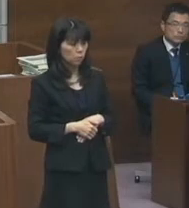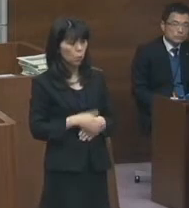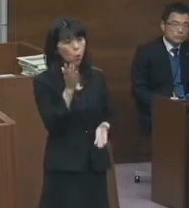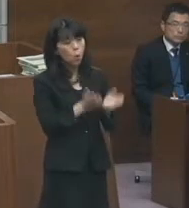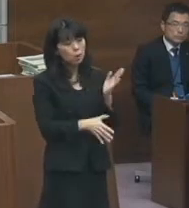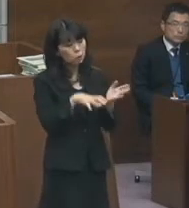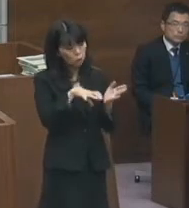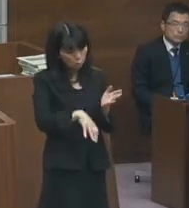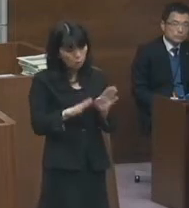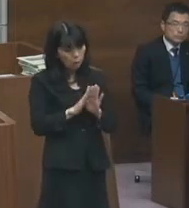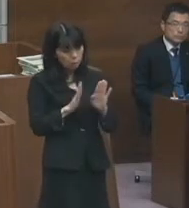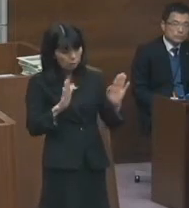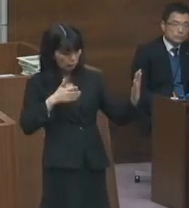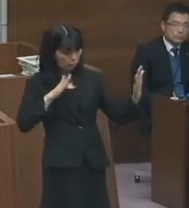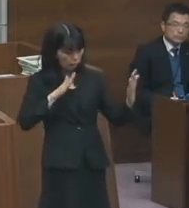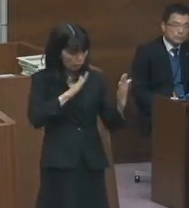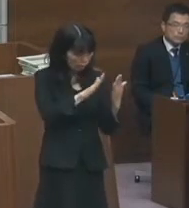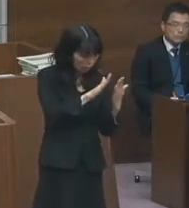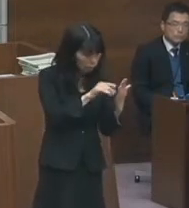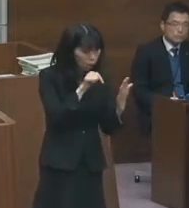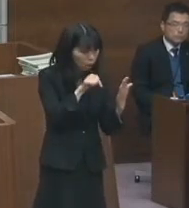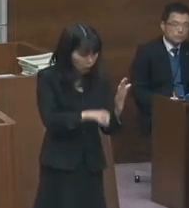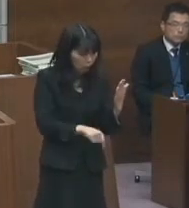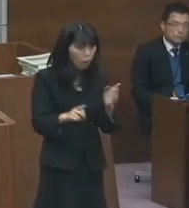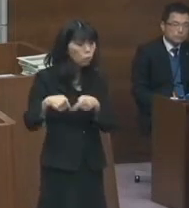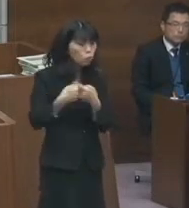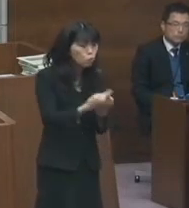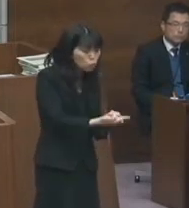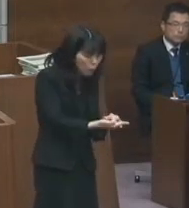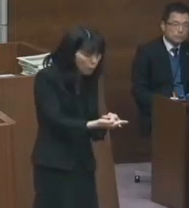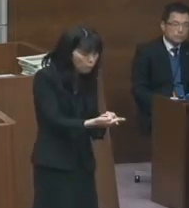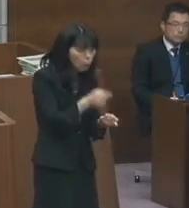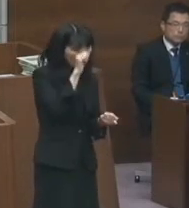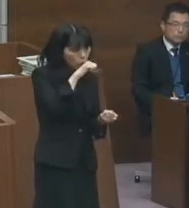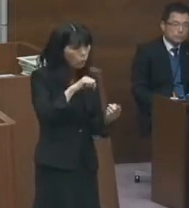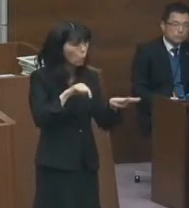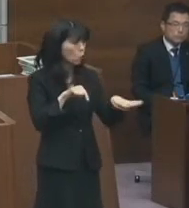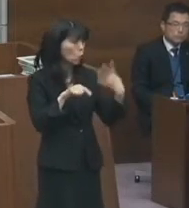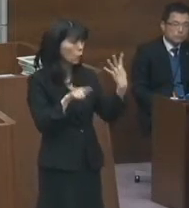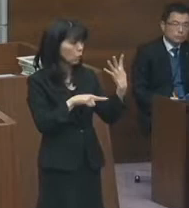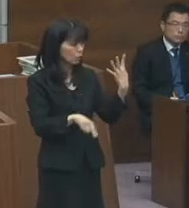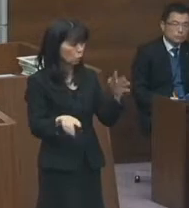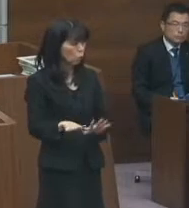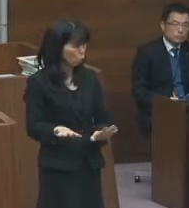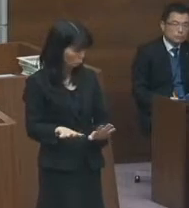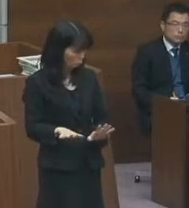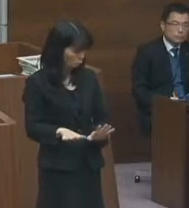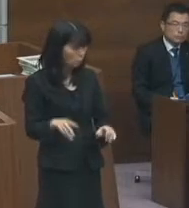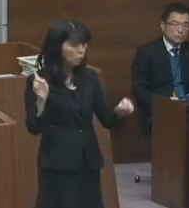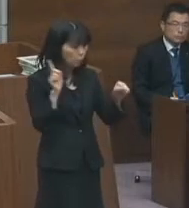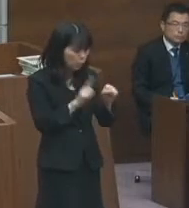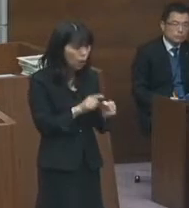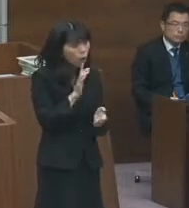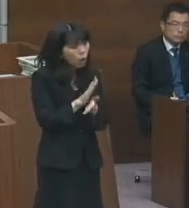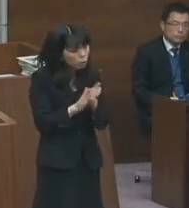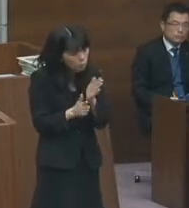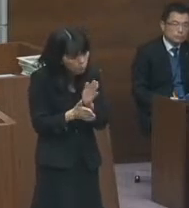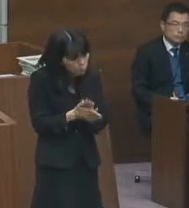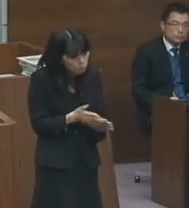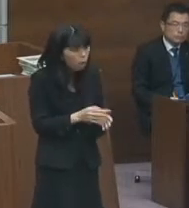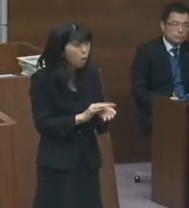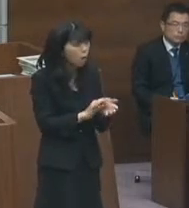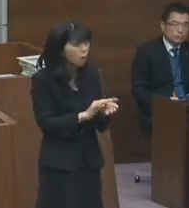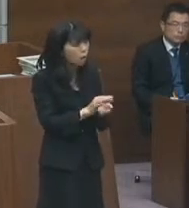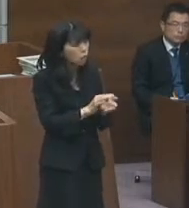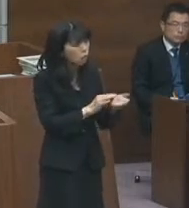保育所の開園が控えていることから入園予定の400名の子どもさんのため改めて売却をお願